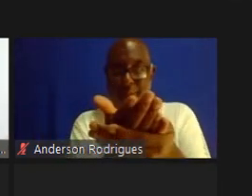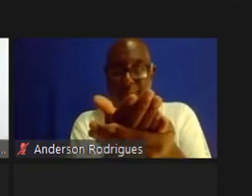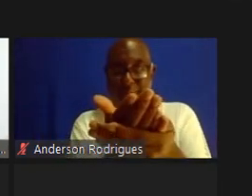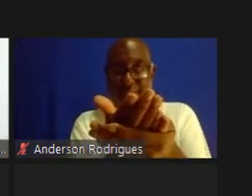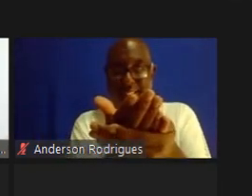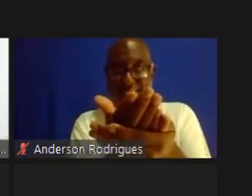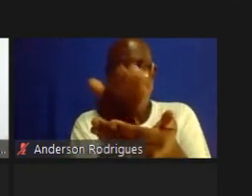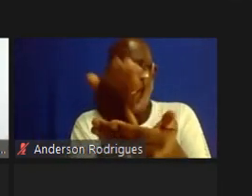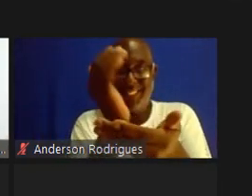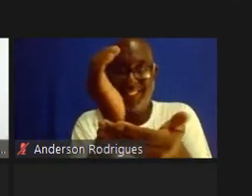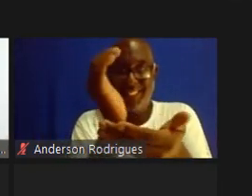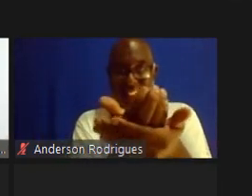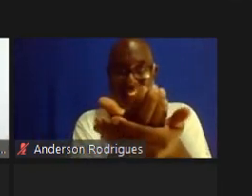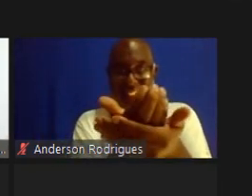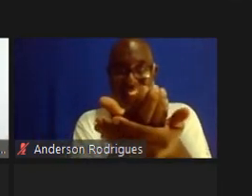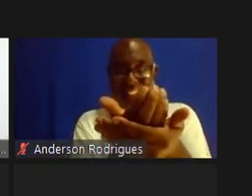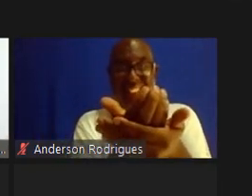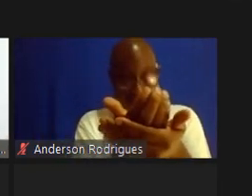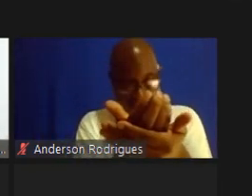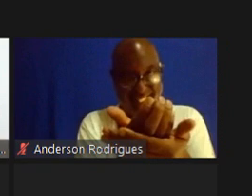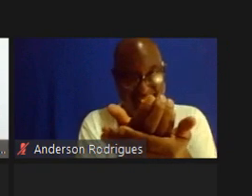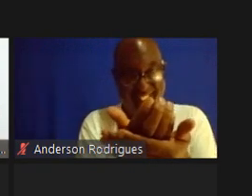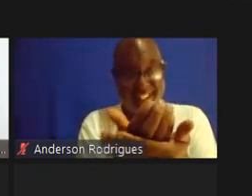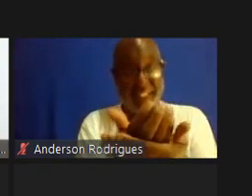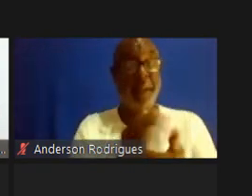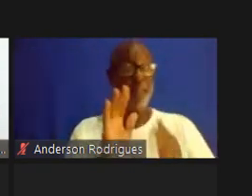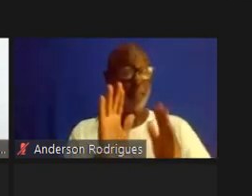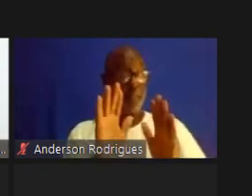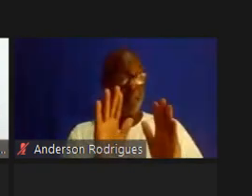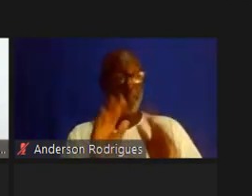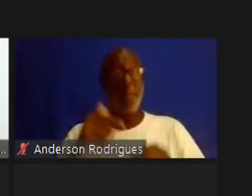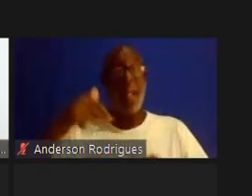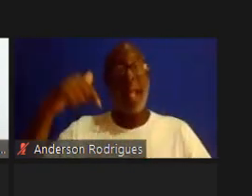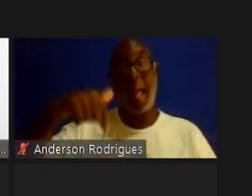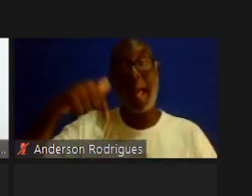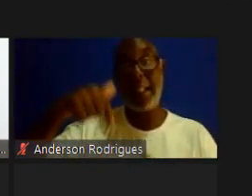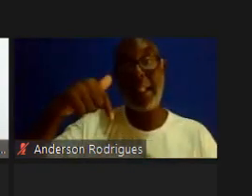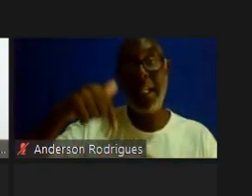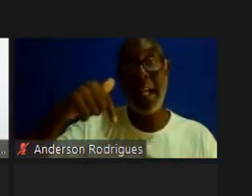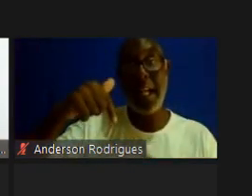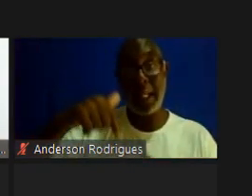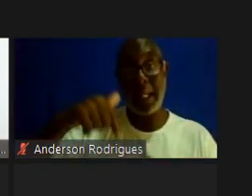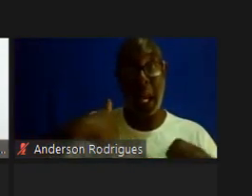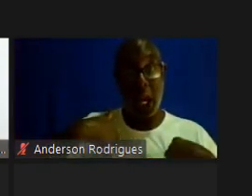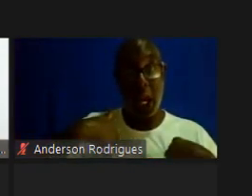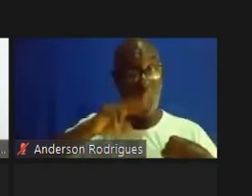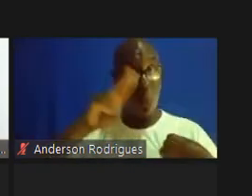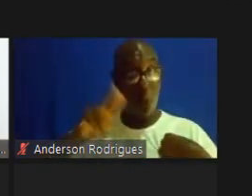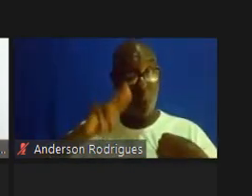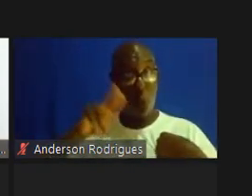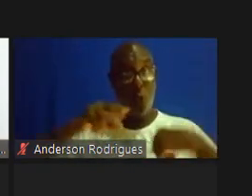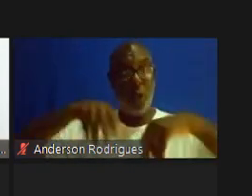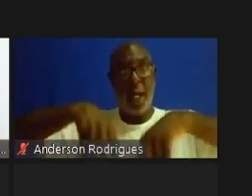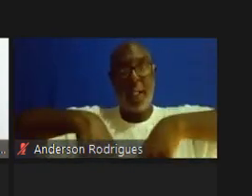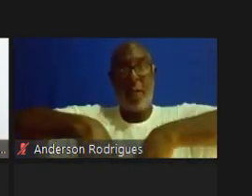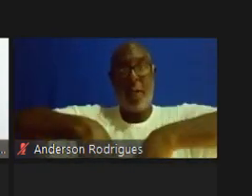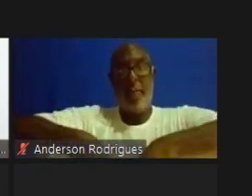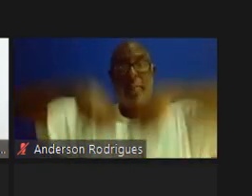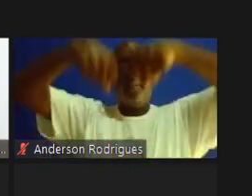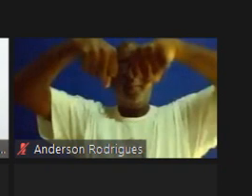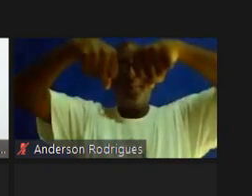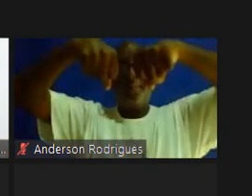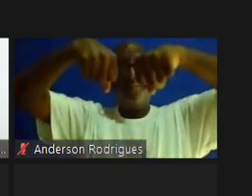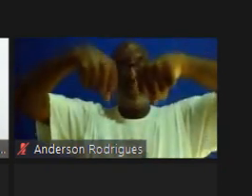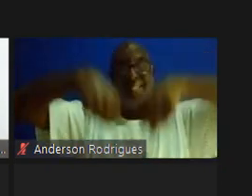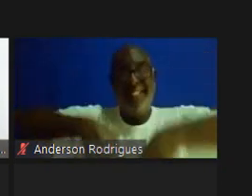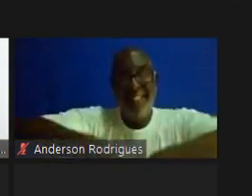Parece até o sinal de abacate, né, que é utilizado aqui. Vejam. E agora, aqui